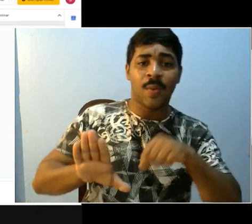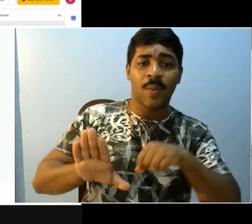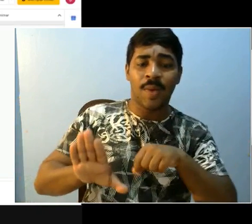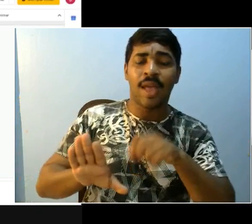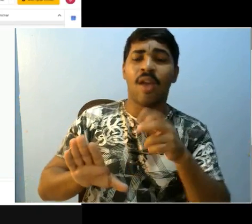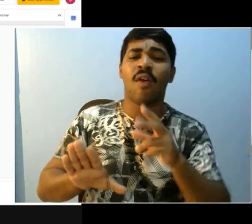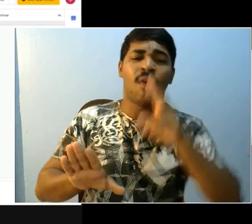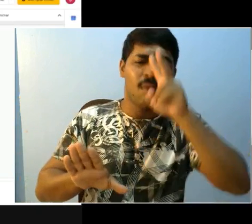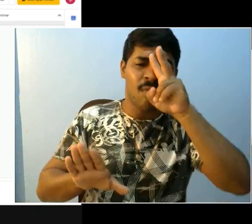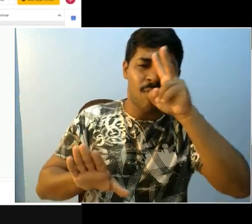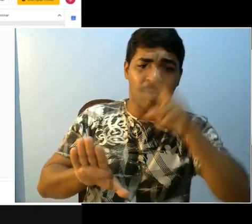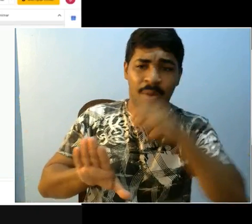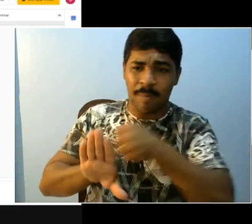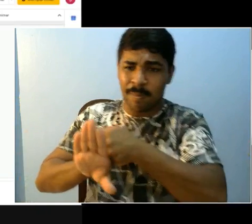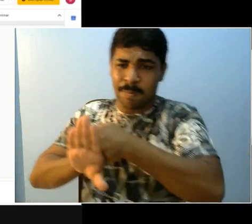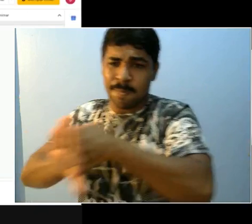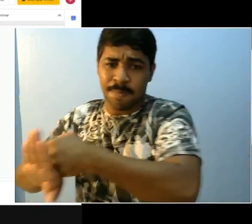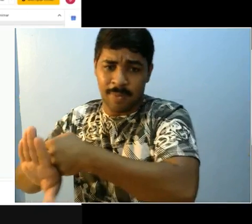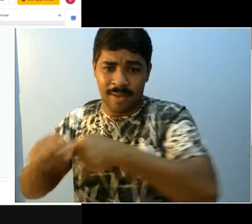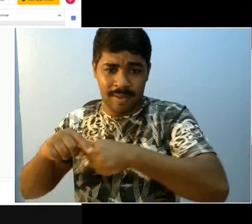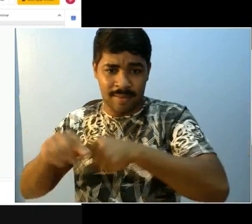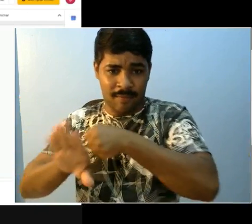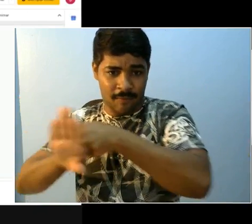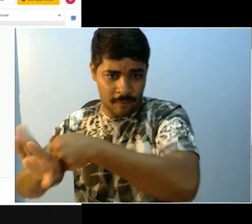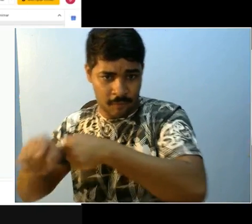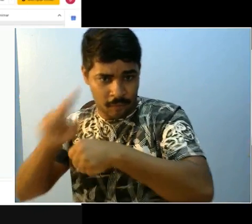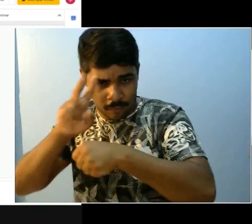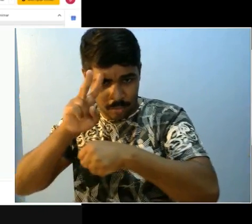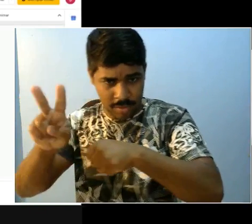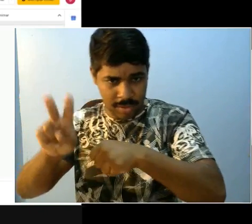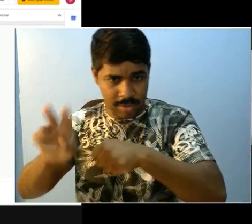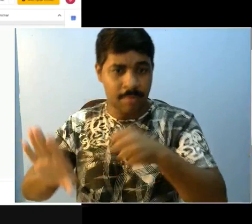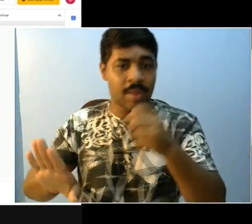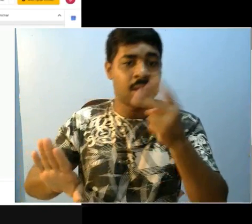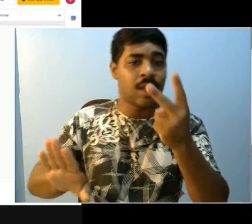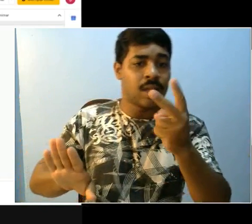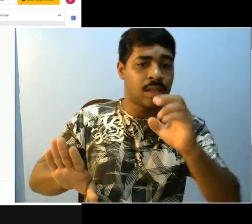de valor 290 newtons. Então,